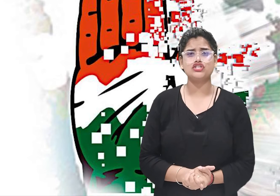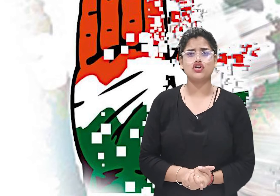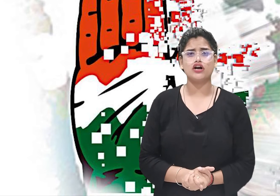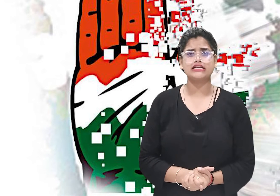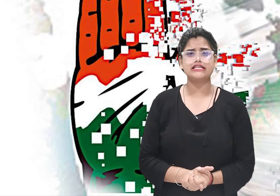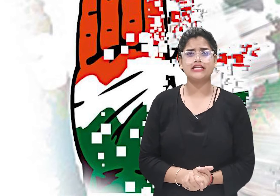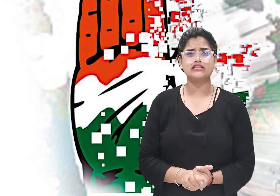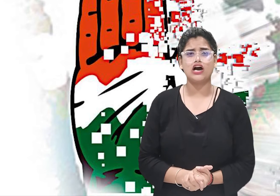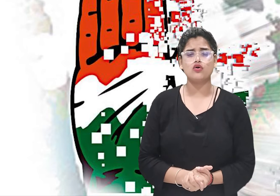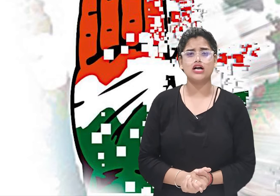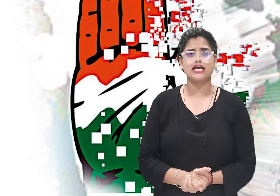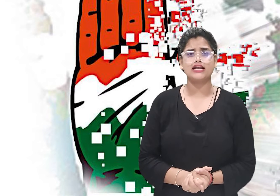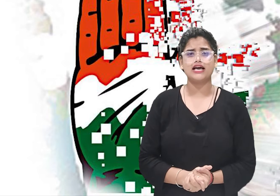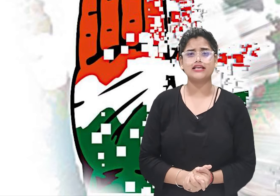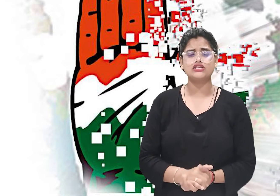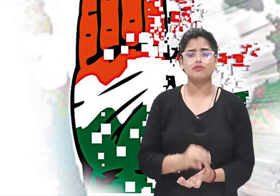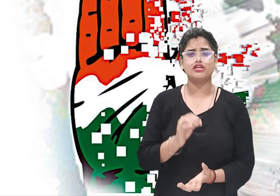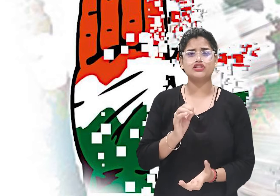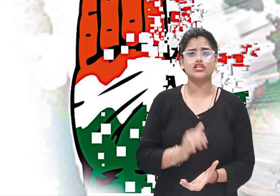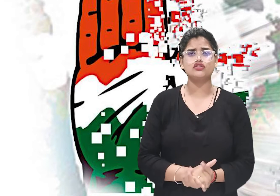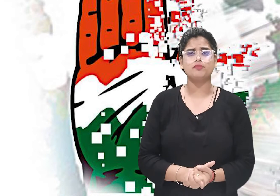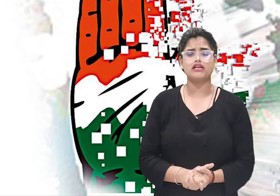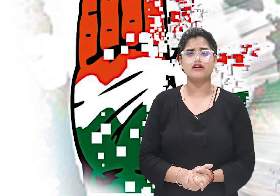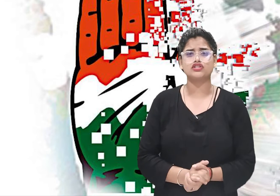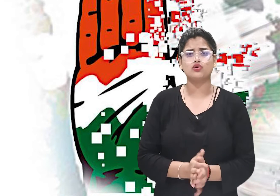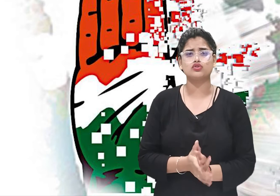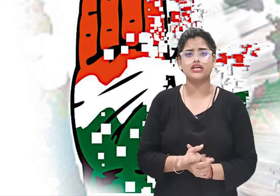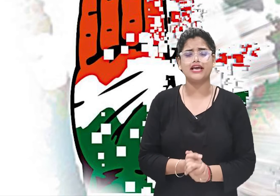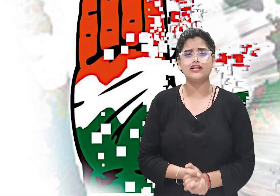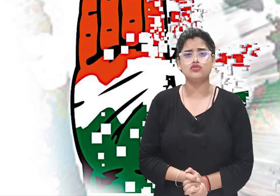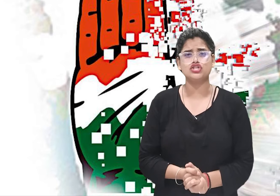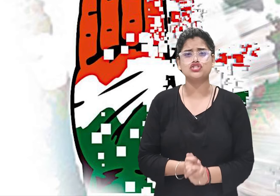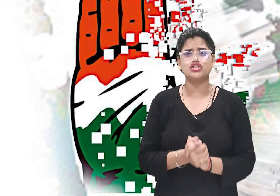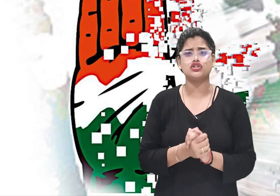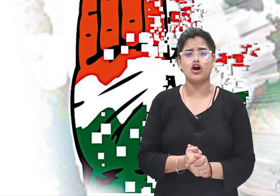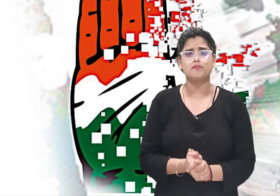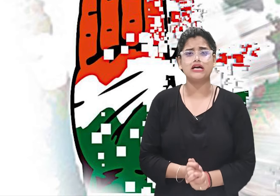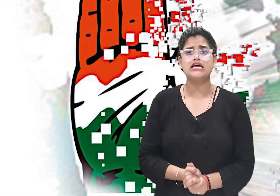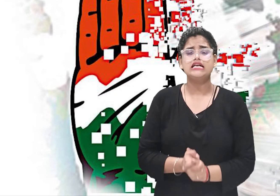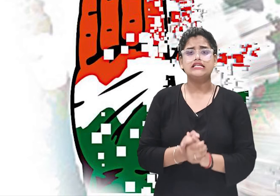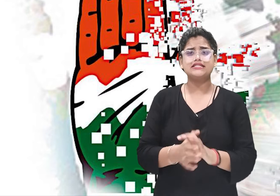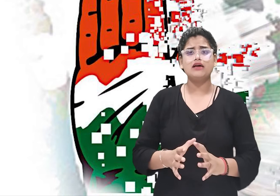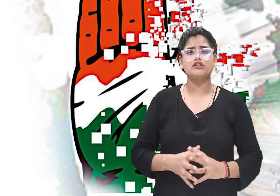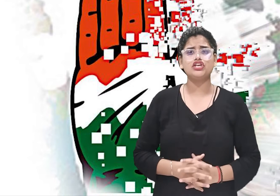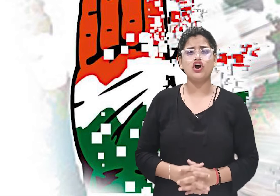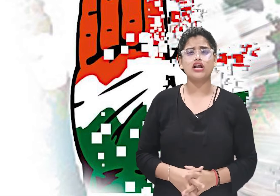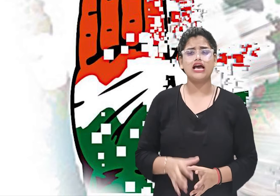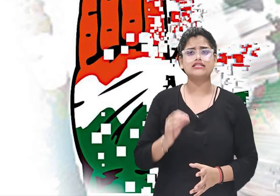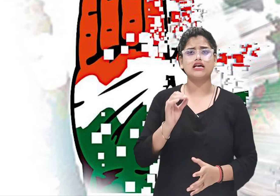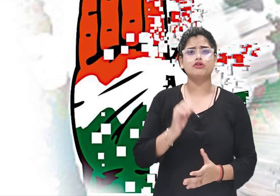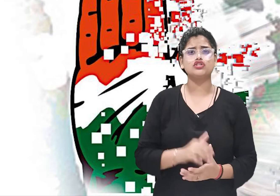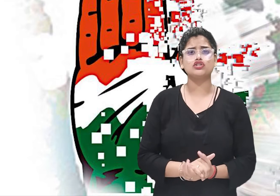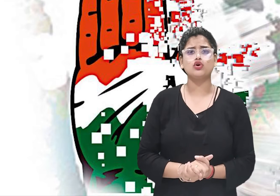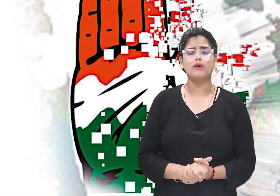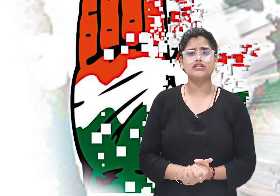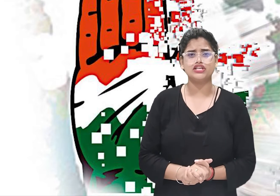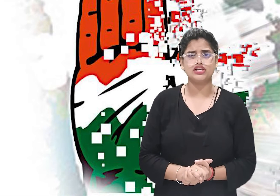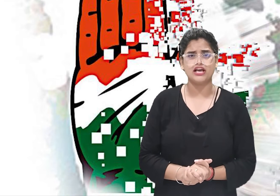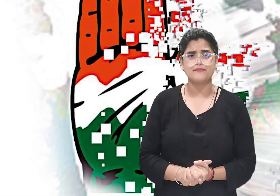बीच कांग्रेस के नेताओं का कहना है की जब नेतृत्व परिवर्तन होते हैं तो निश्चित तौर पर सहमति और asahmatiyon तो बनती ही है